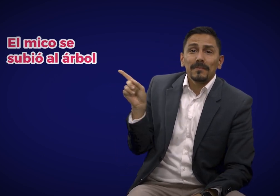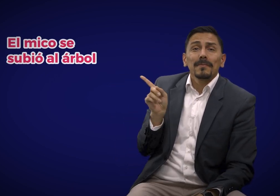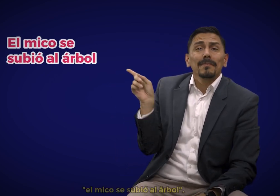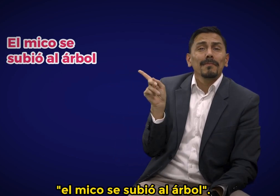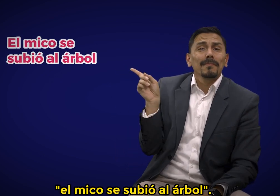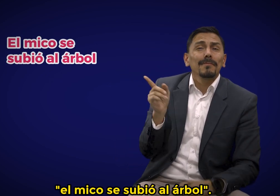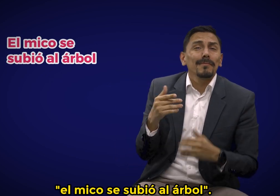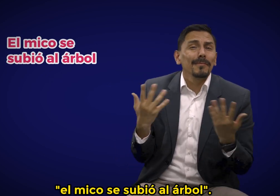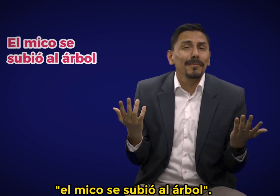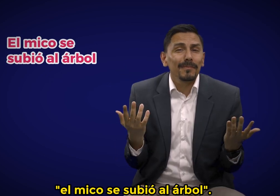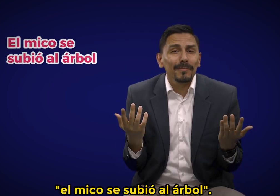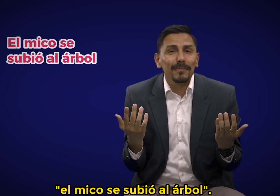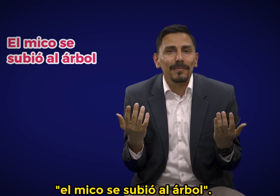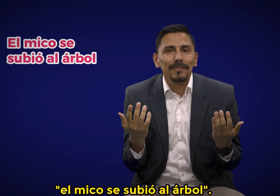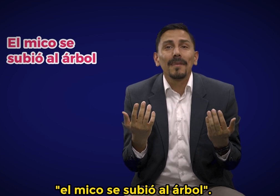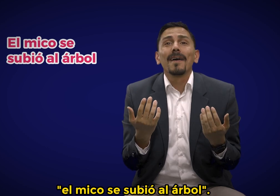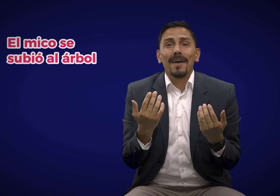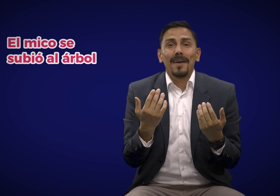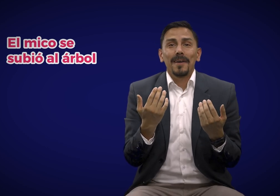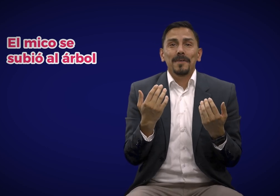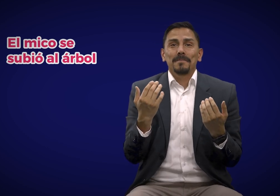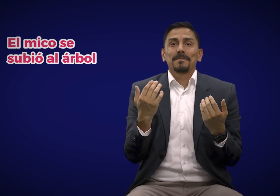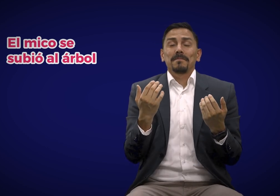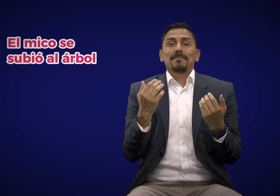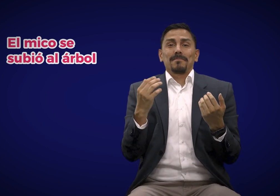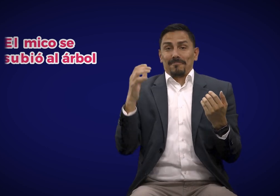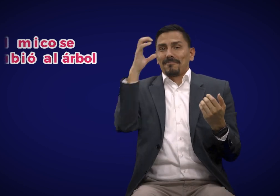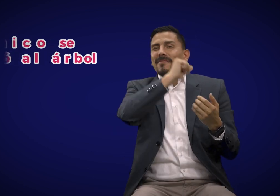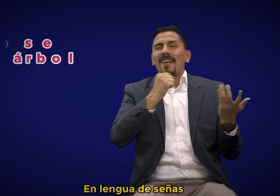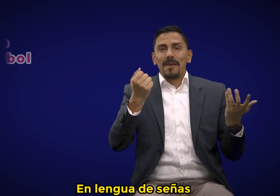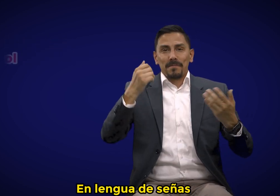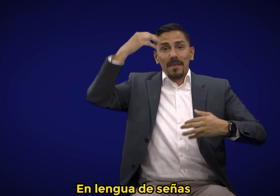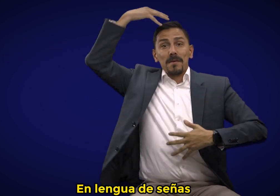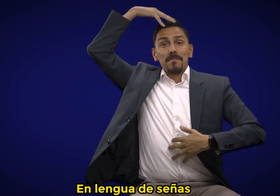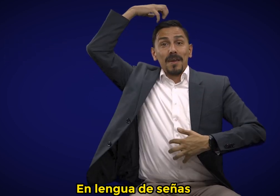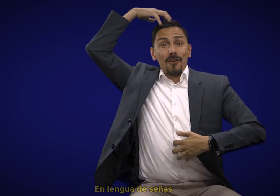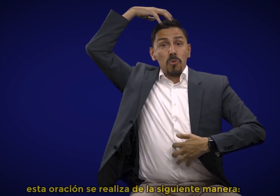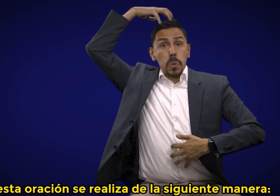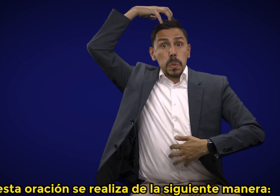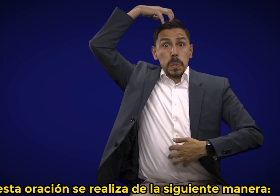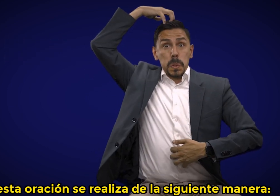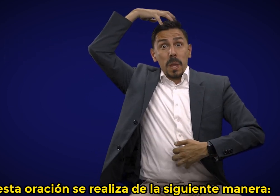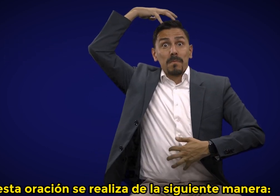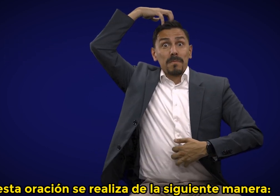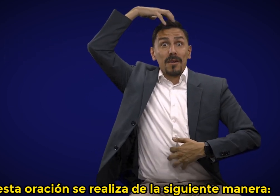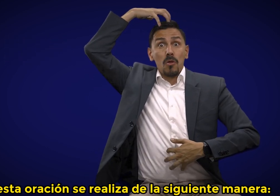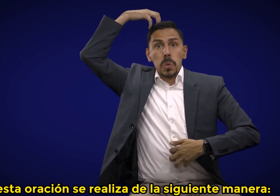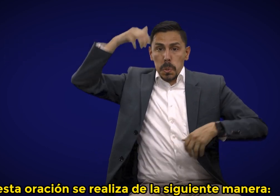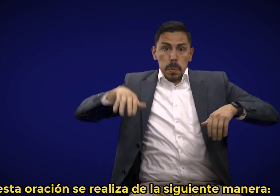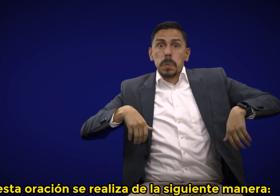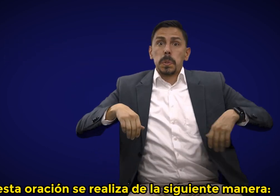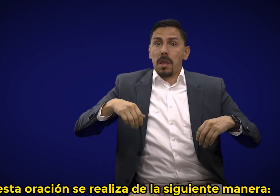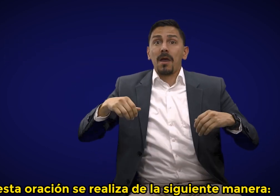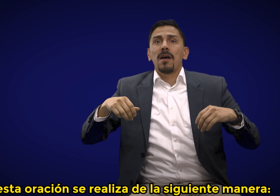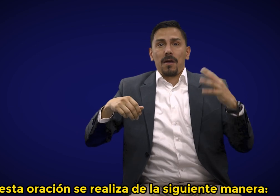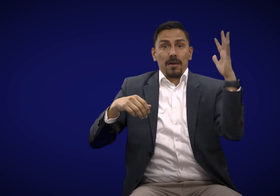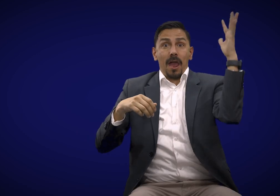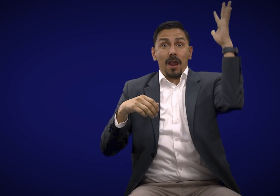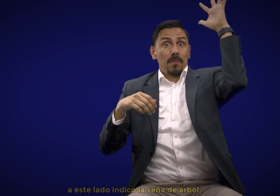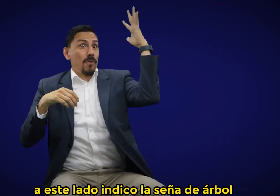El mico se subió al árbol. En lengua de señas, esta oración se realiza de la siguiente manera. A